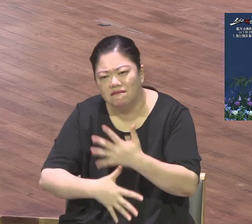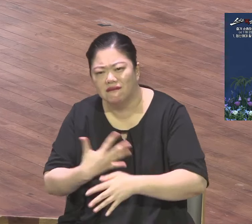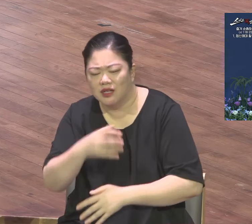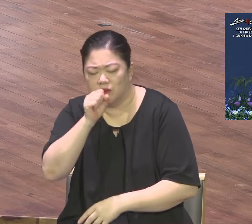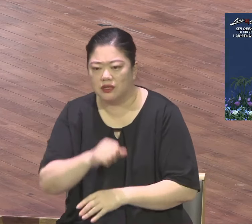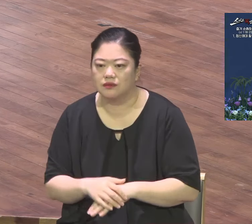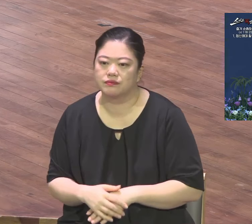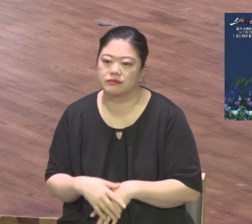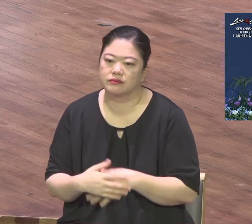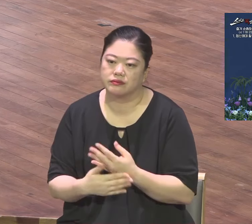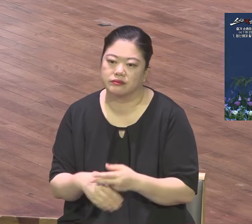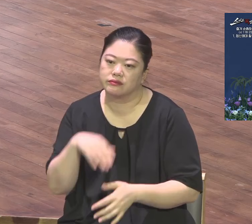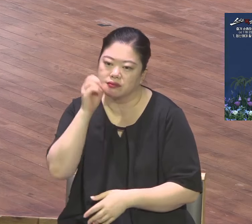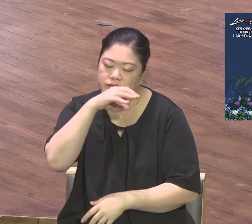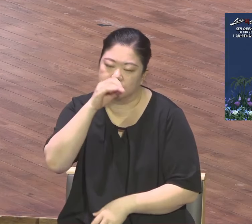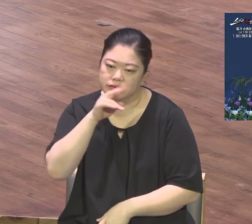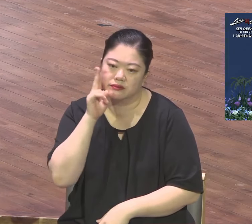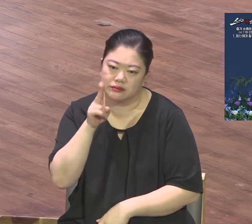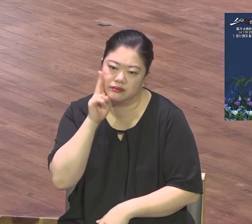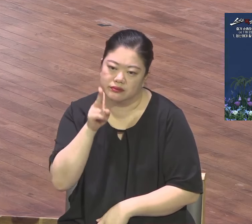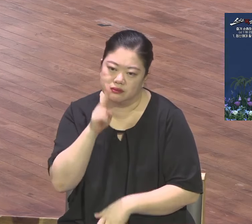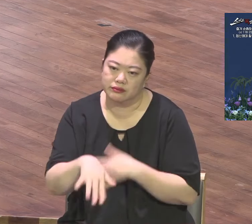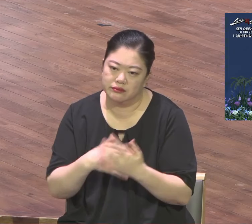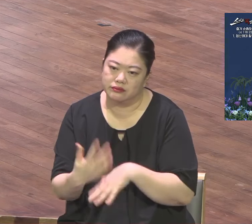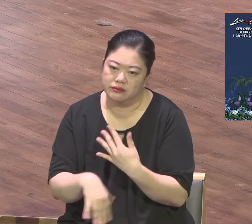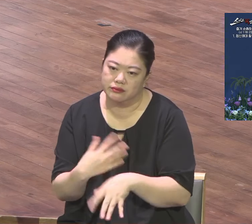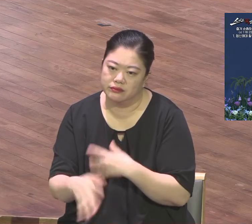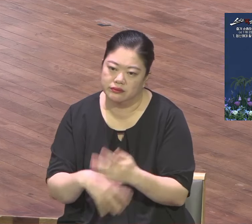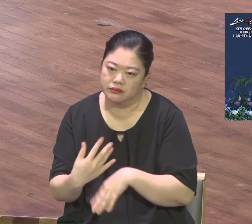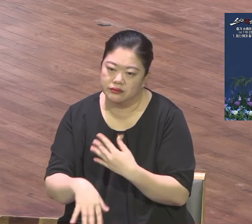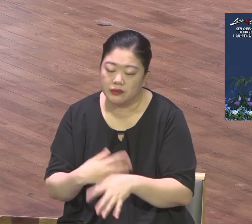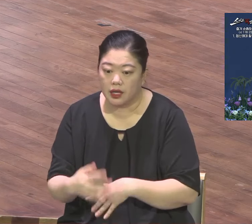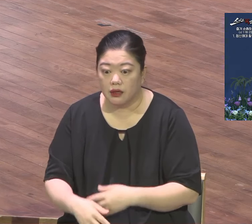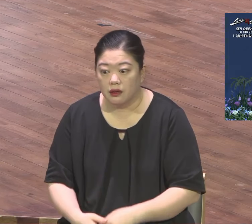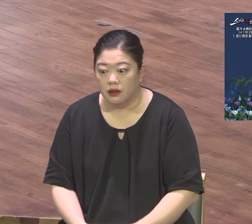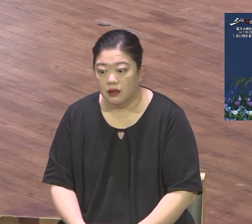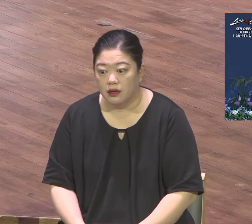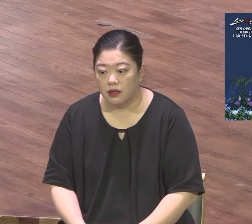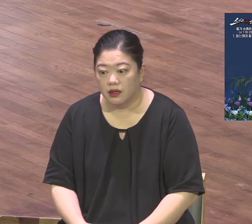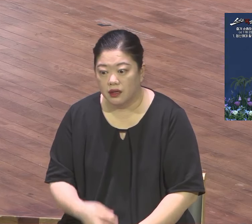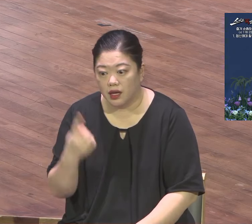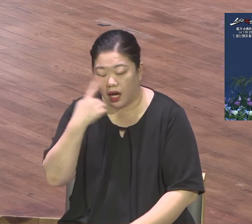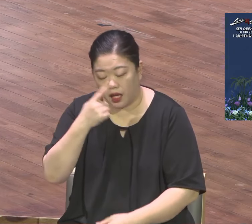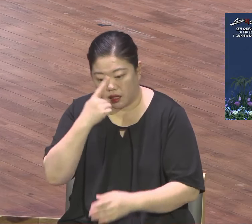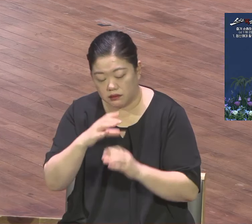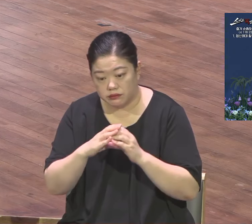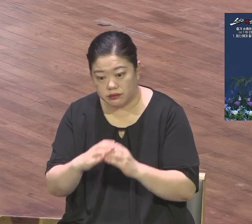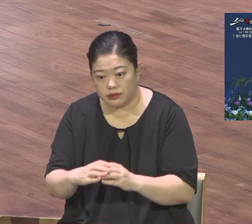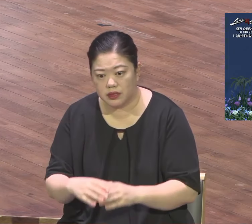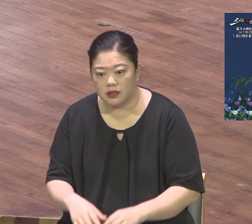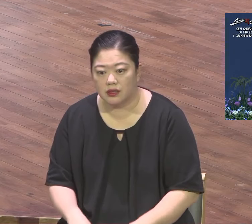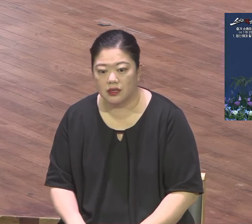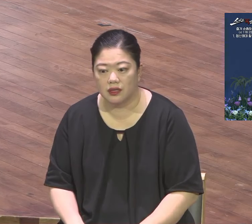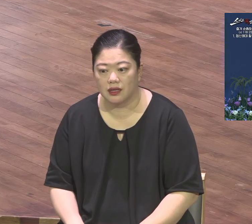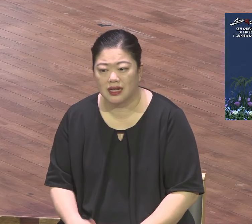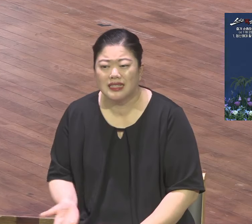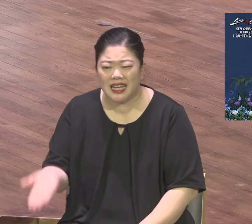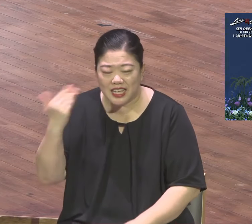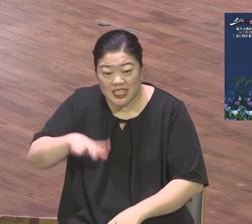그런데 언제부터인가 아무리 좋은 찬양 불러도 감동이 없어. 눈물이 메말란 지가